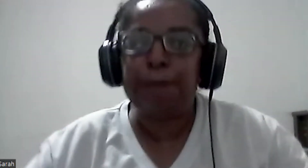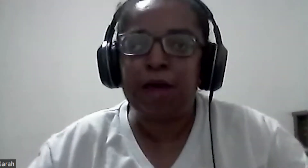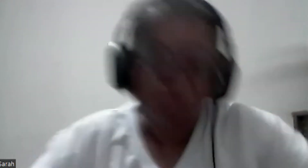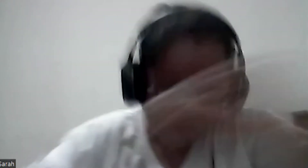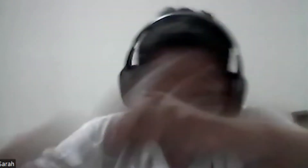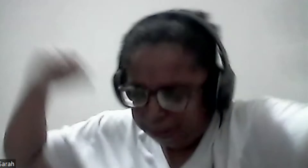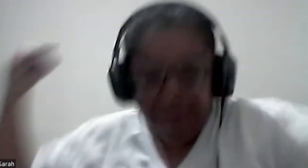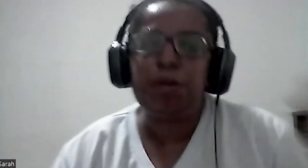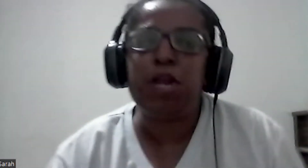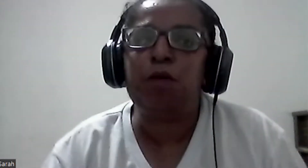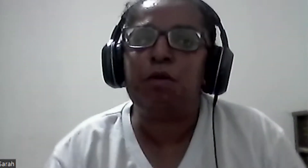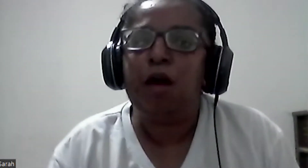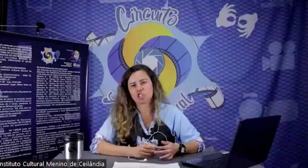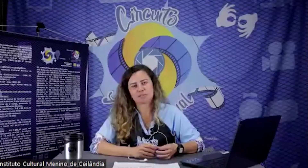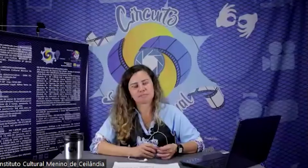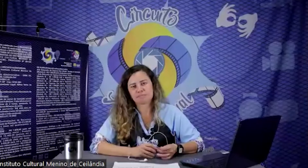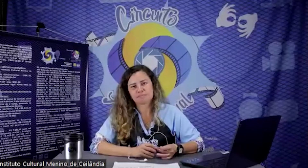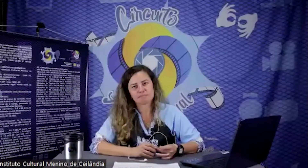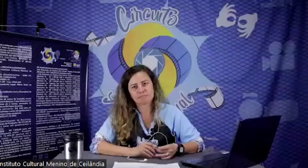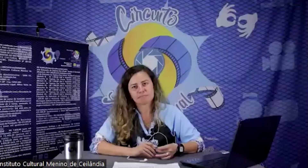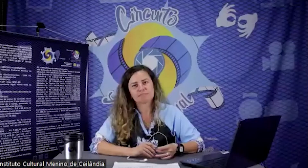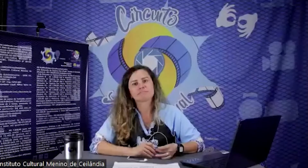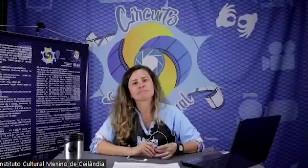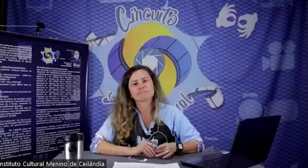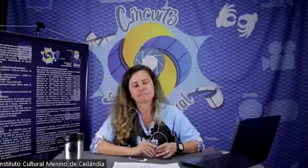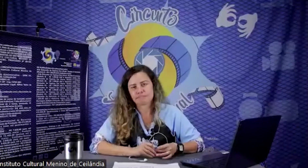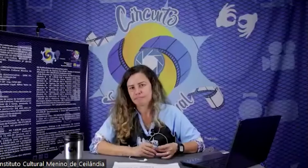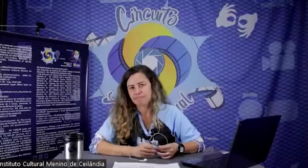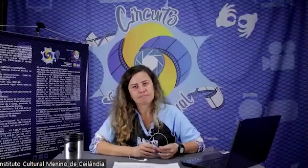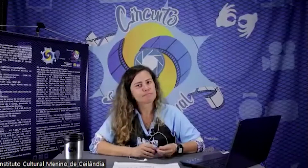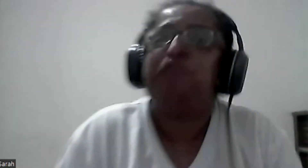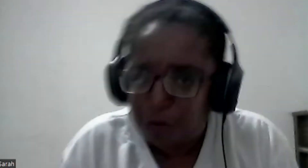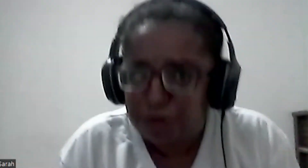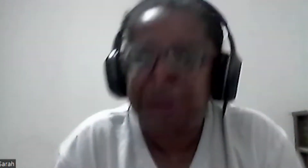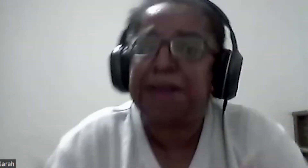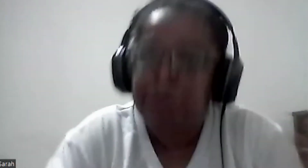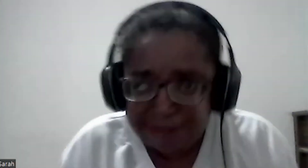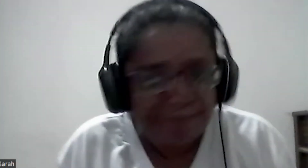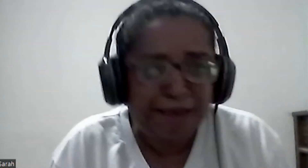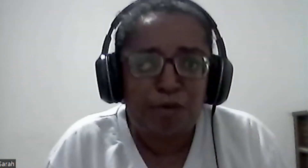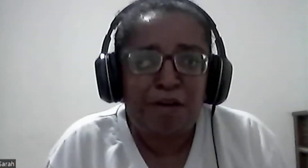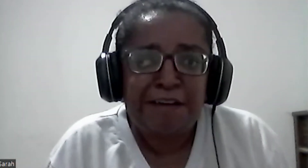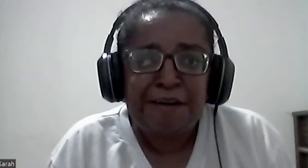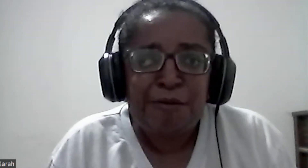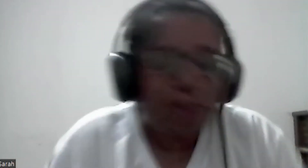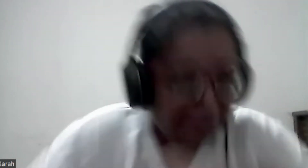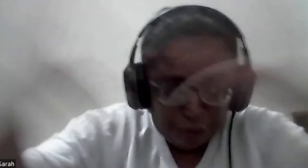mesmo, batendo no menino. Tadinha. Aí o pessoal tudo morrendo de medo. Aí eu fui saber o que foi, o que aconteceu. Porque estava um